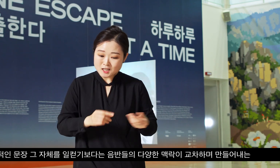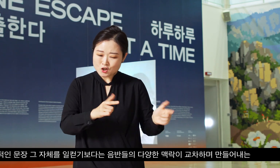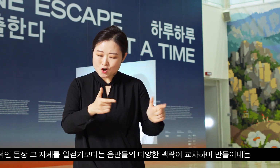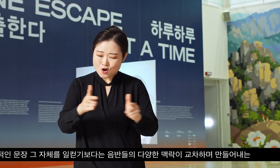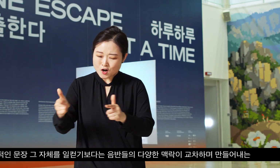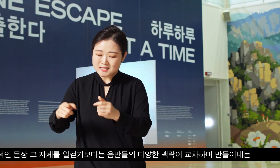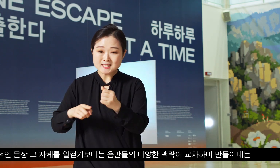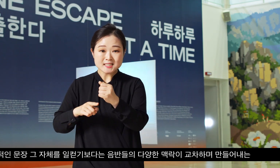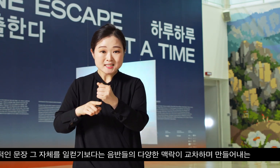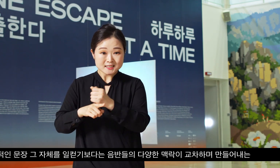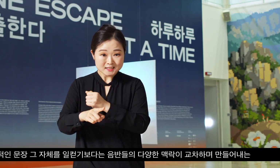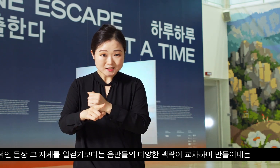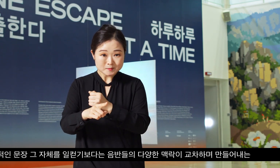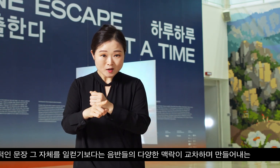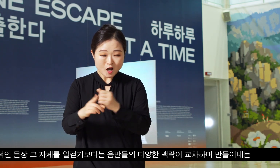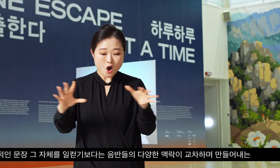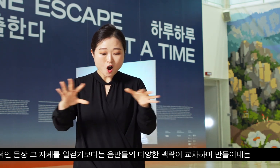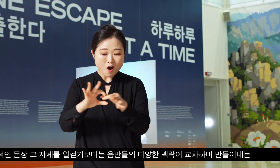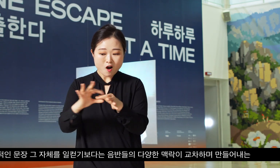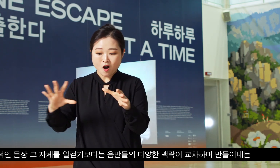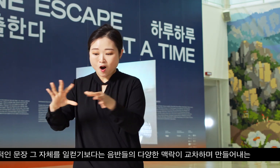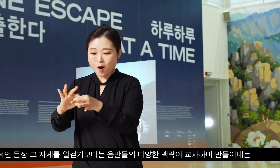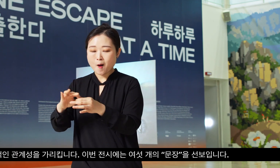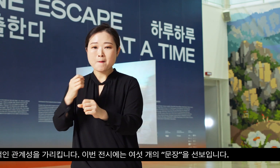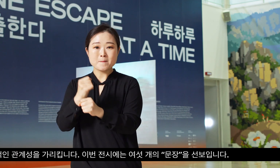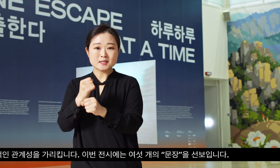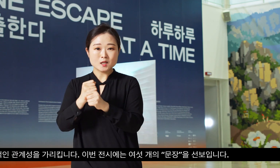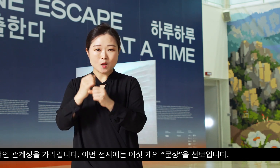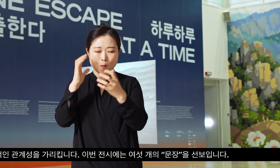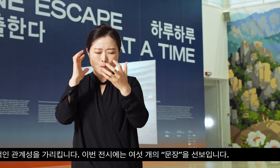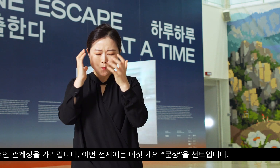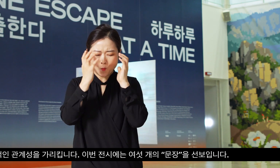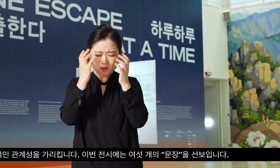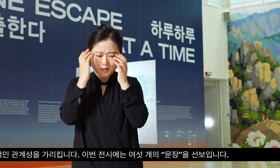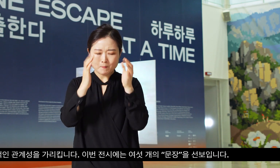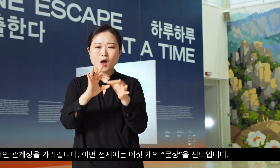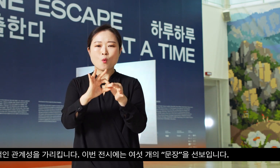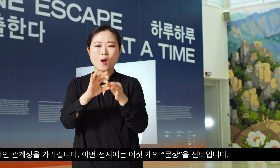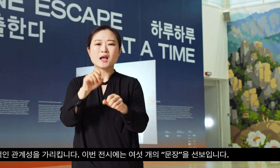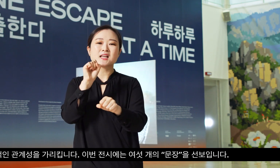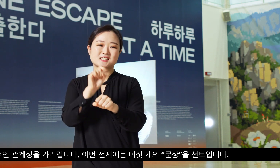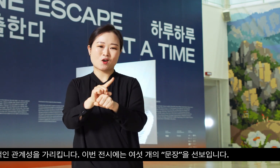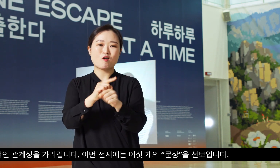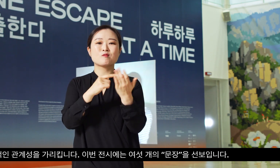음반들의 다양한 맥락이 교차하며 만드는 복합적인 관계성을 가리킵니다.